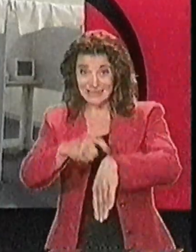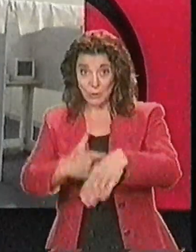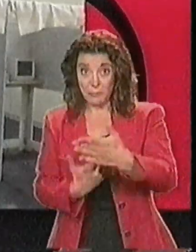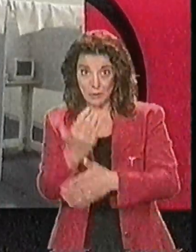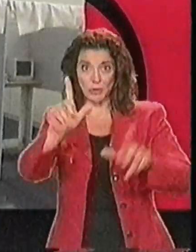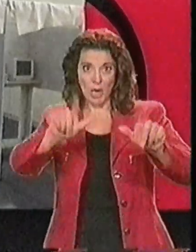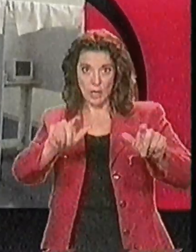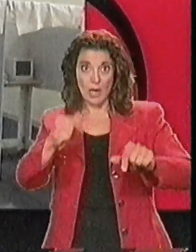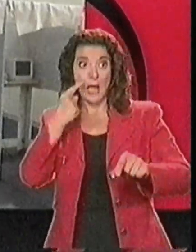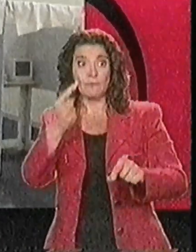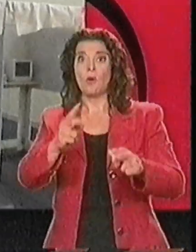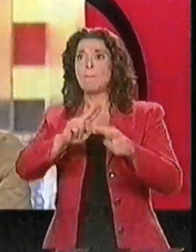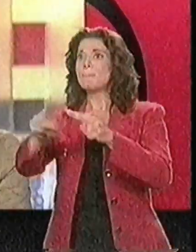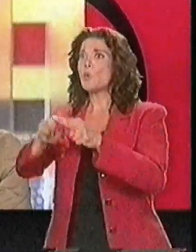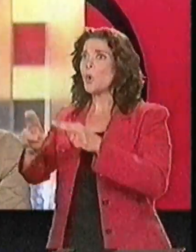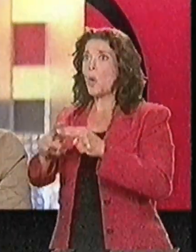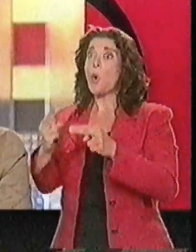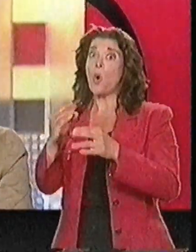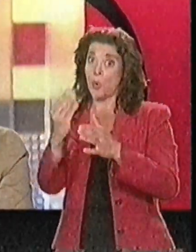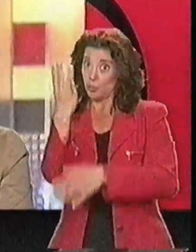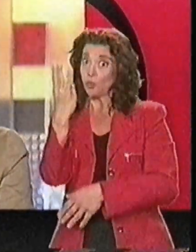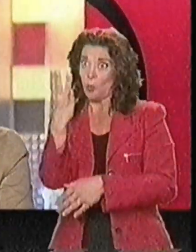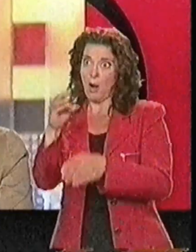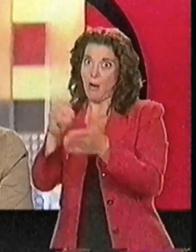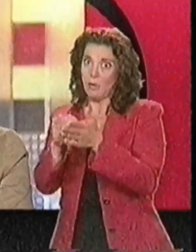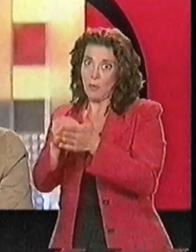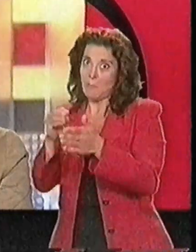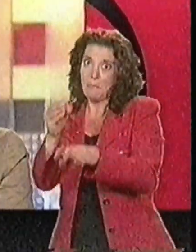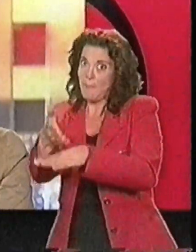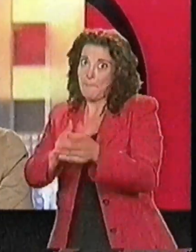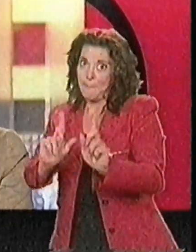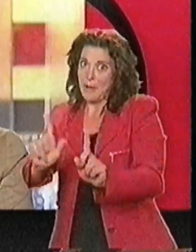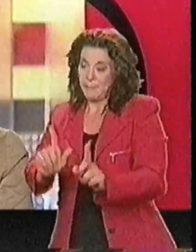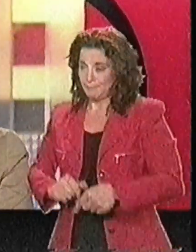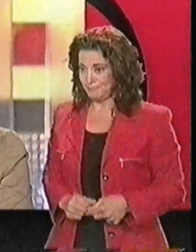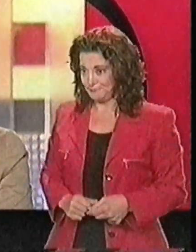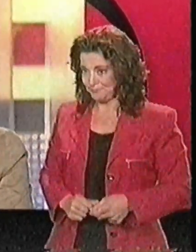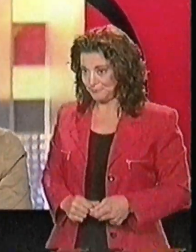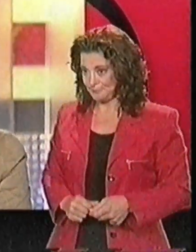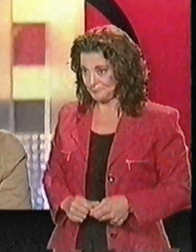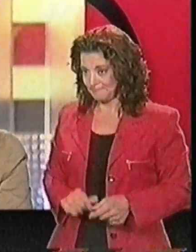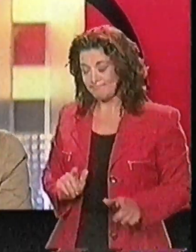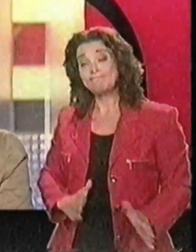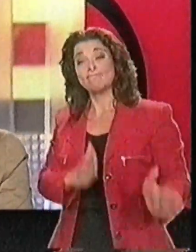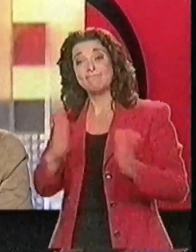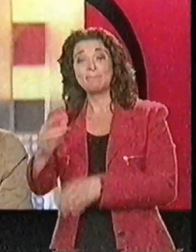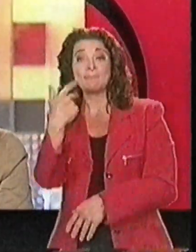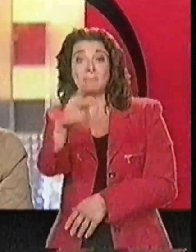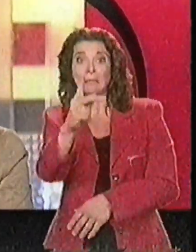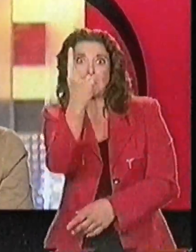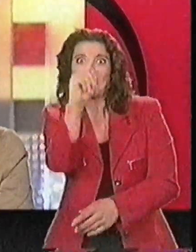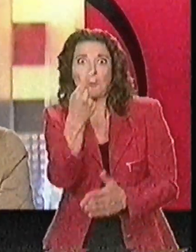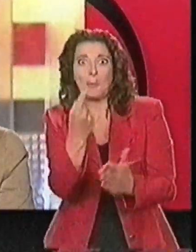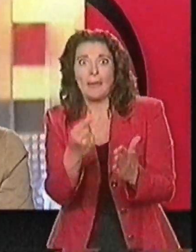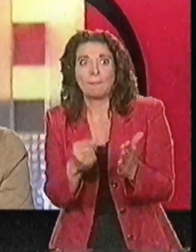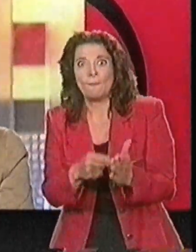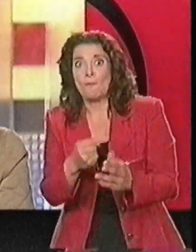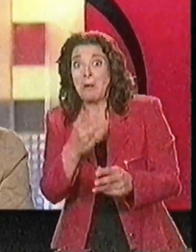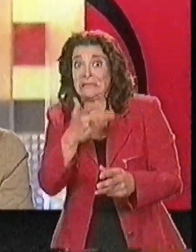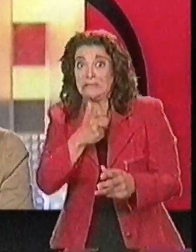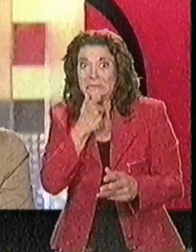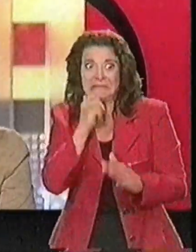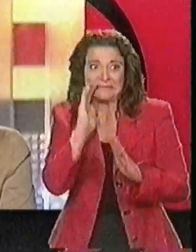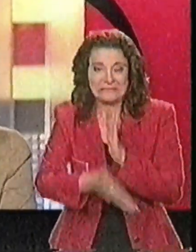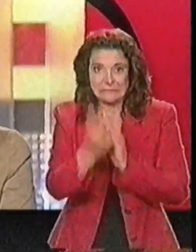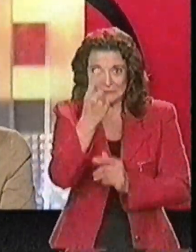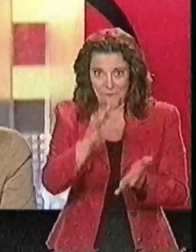les trois derniers bureaux. Certains d'entre vous exerceront leur droit de vote pour la première fois, d'autres découvriront demain le vote